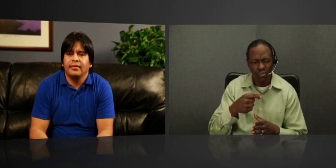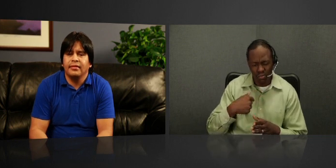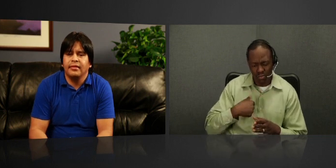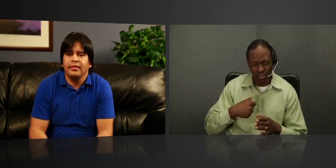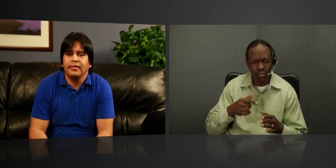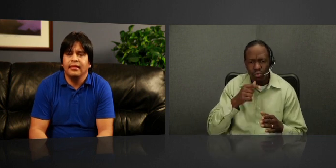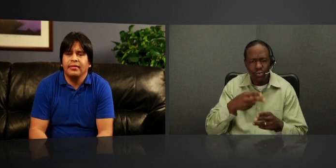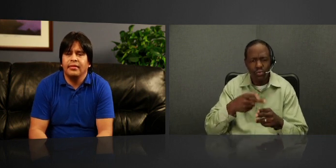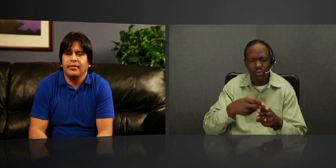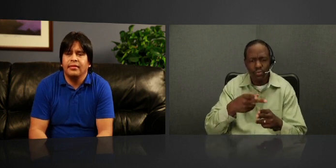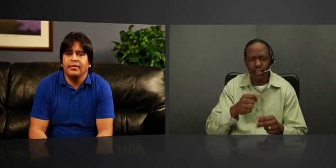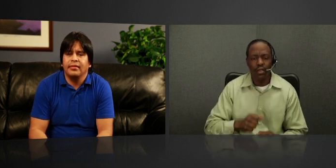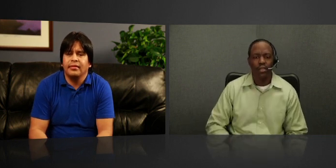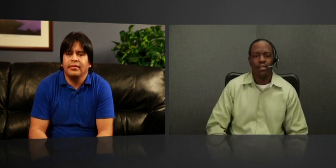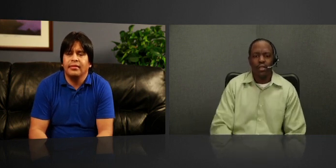habla